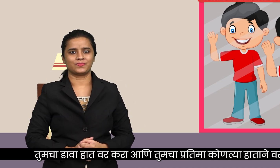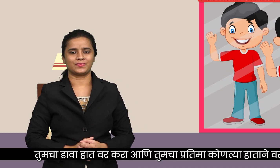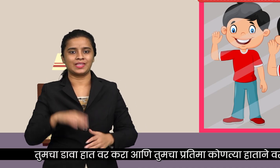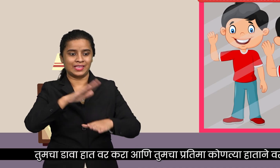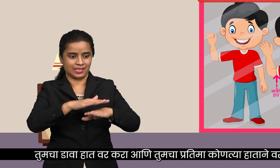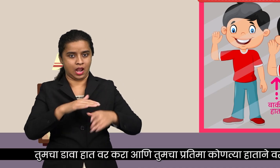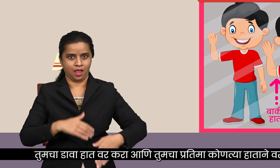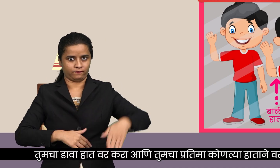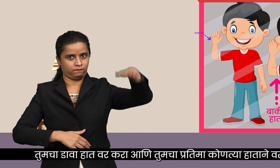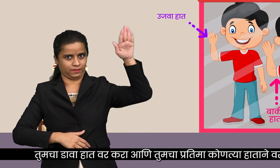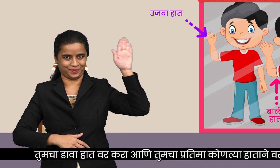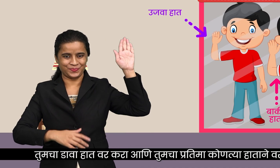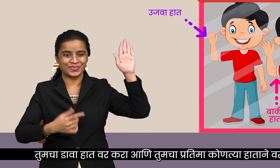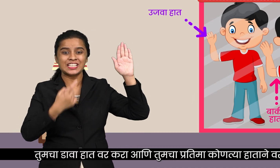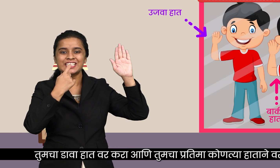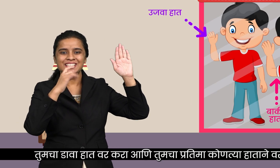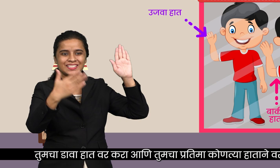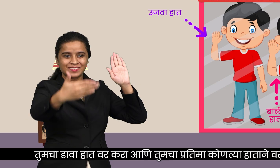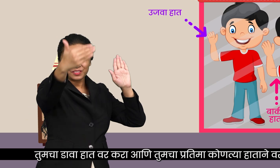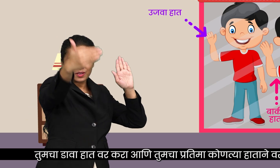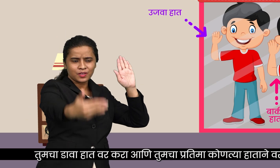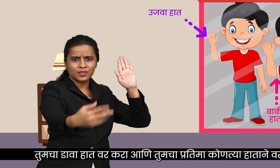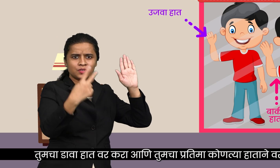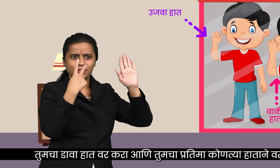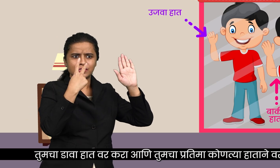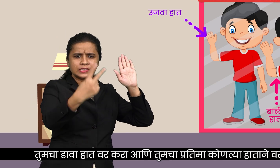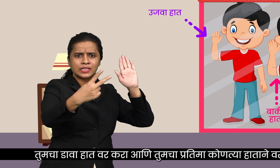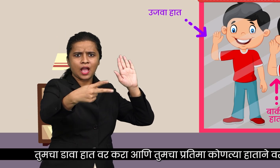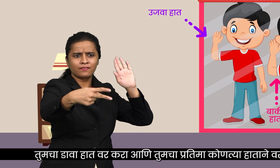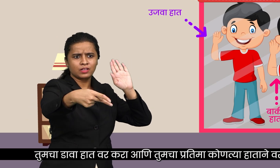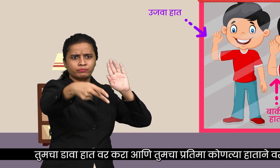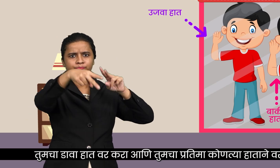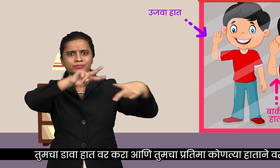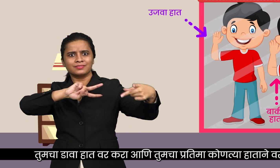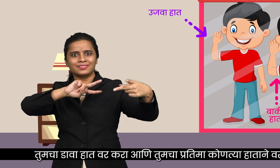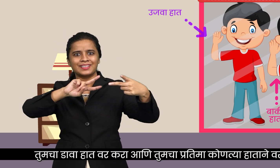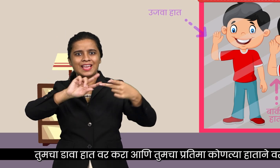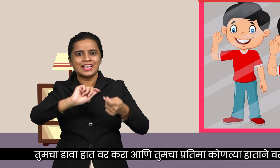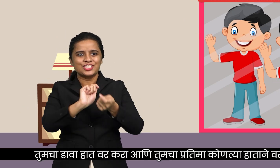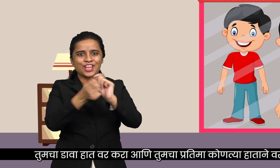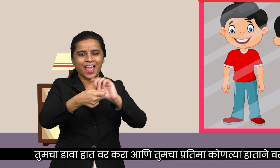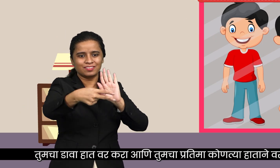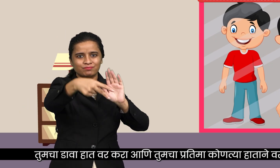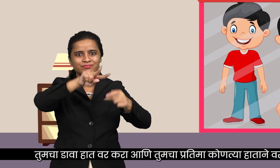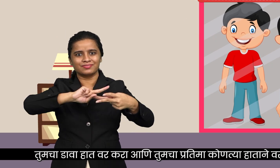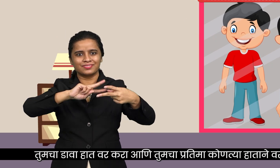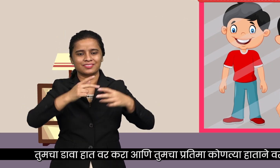तुमचा डावा हात वर करा आणि तुमची प्रतिमा कोणत्या हाताने वर करतो ते पहा.